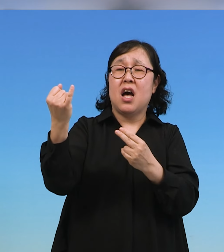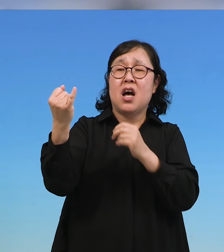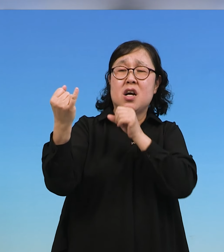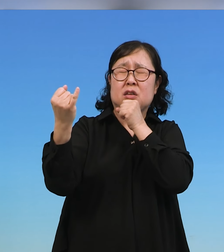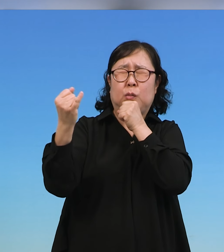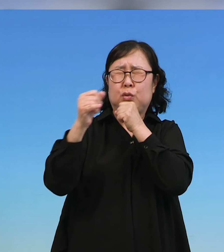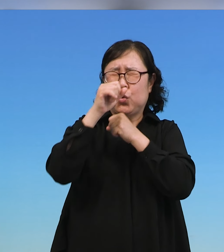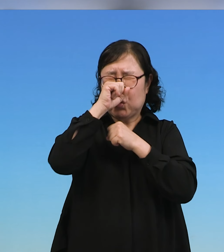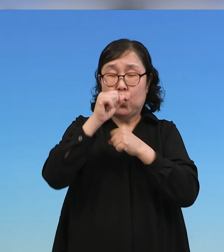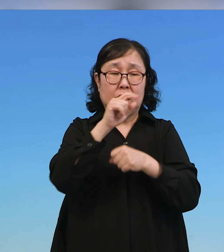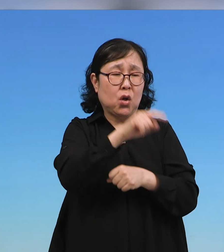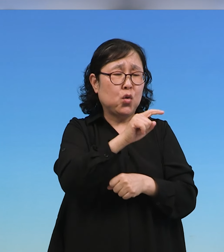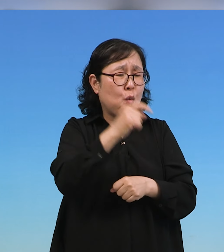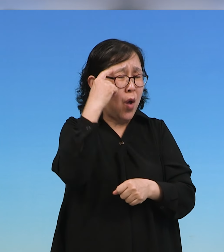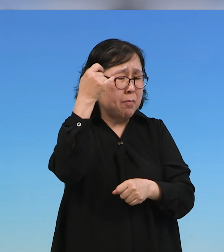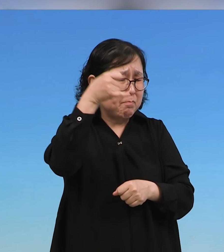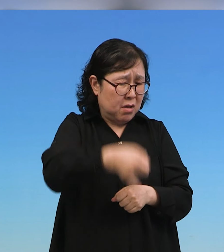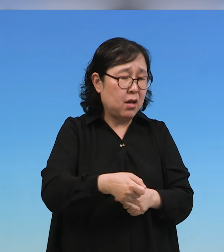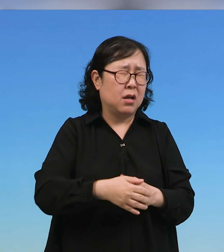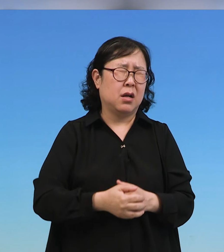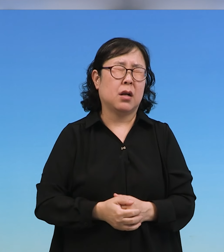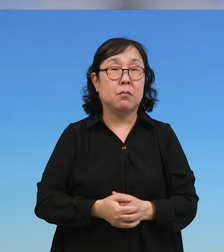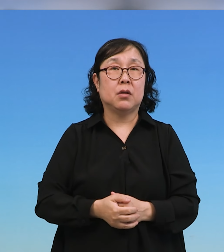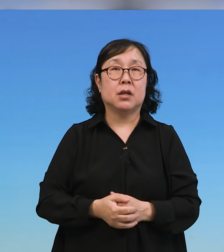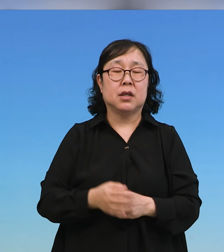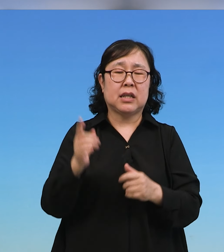이러냐, 이게 제일 상처가 되는 거 아닙니까?